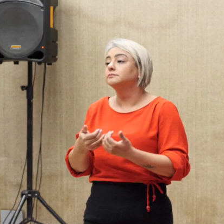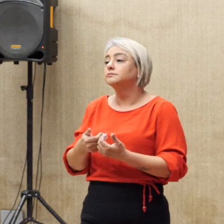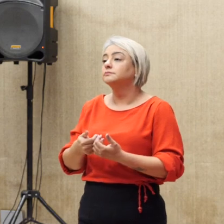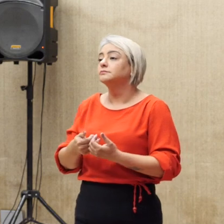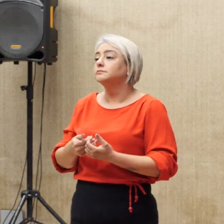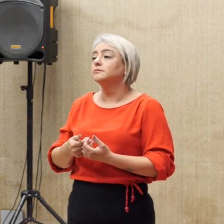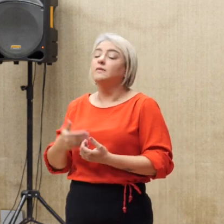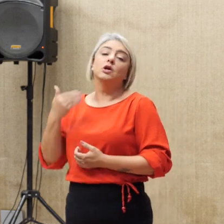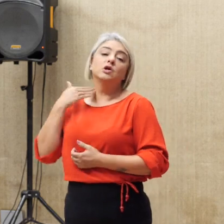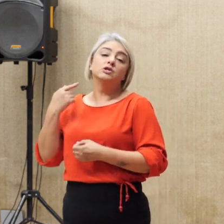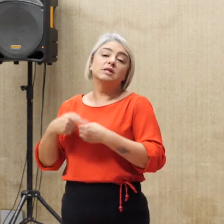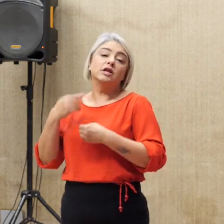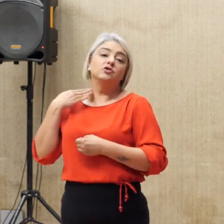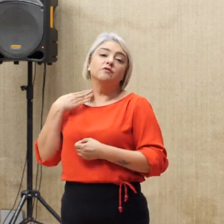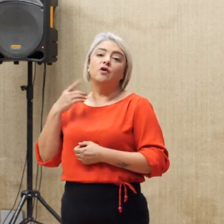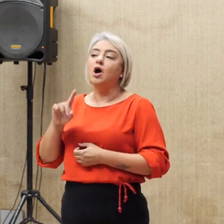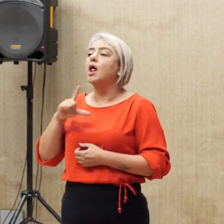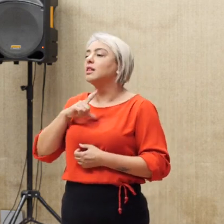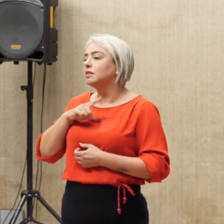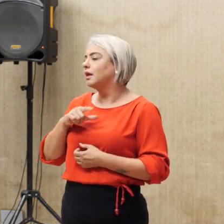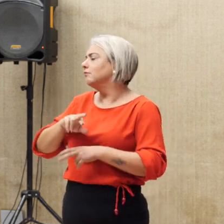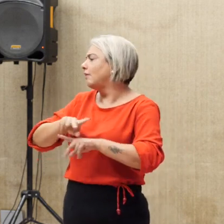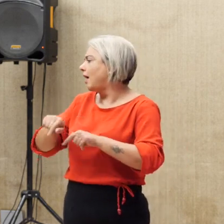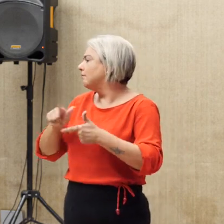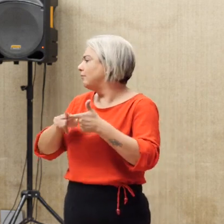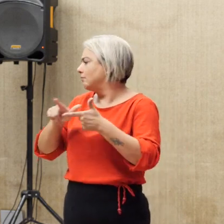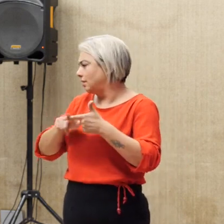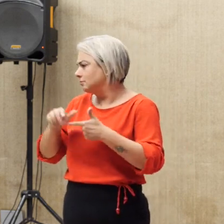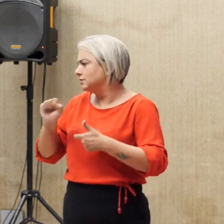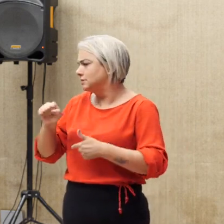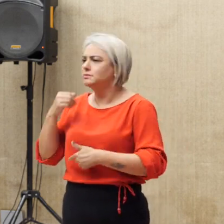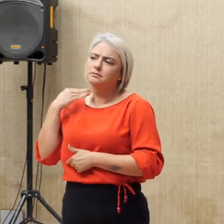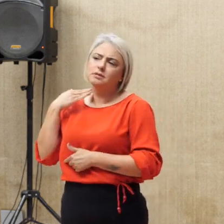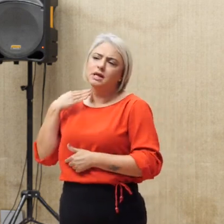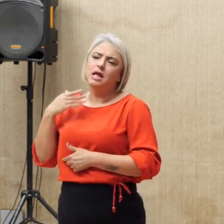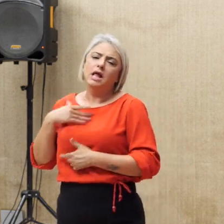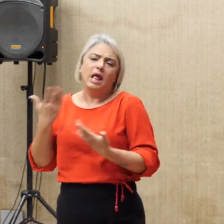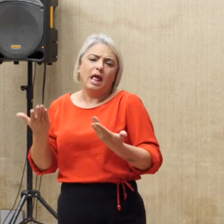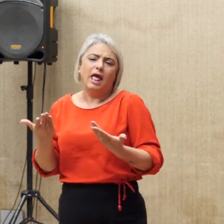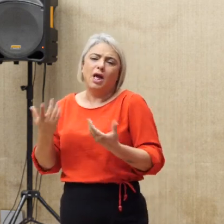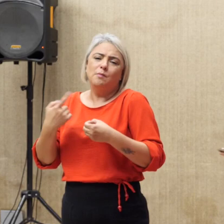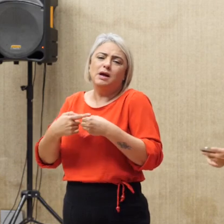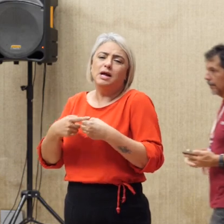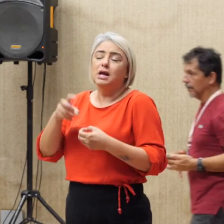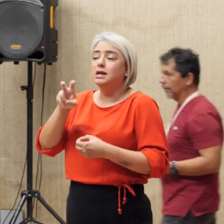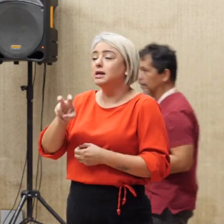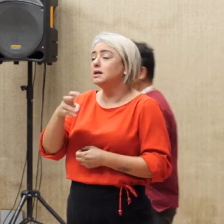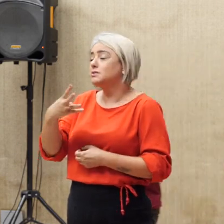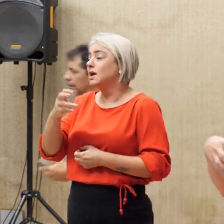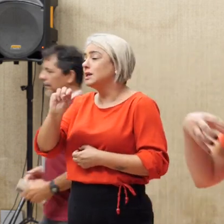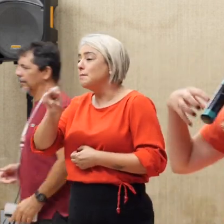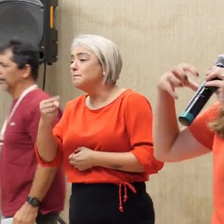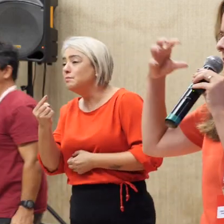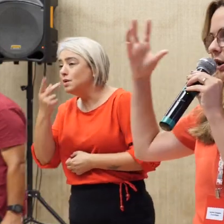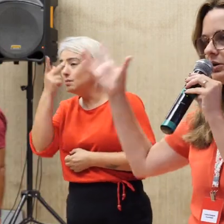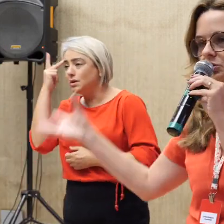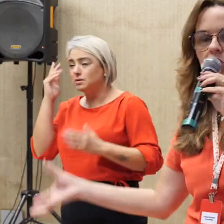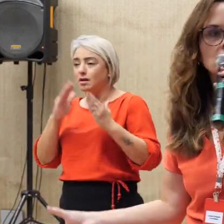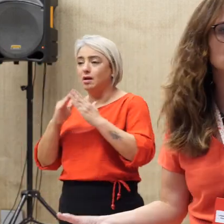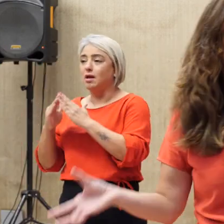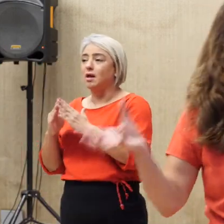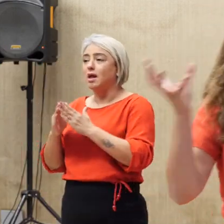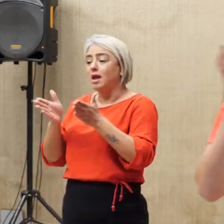Juiz de Fora não tem problema. Juiz de Fora tem muitos problemas. Né? Juiz de Fora é uma cidade de 540 mil habitantes, está entre